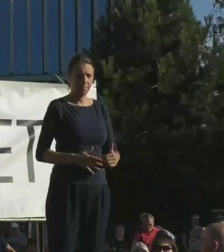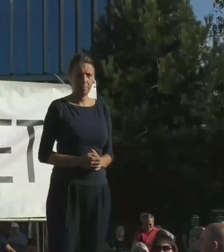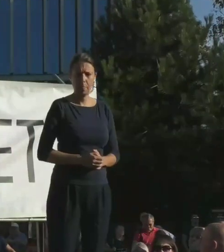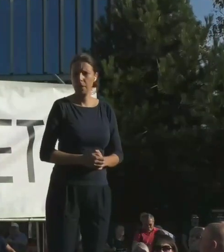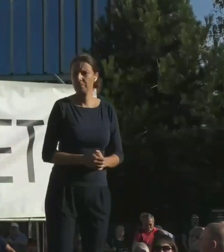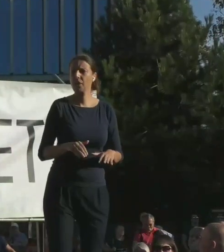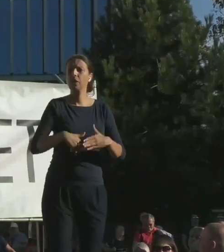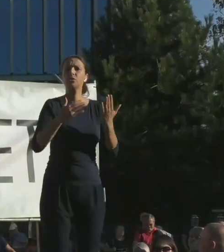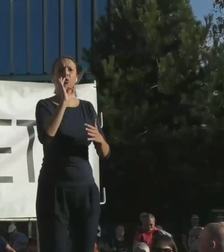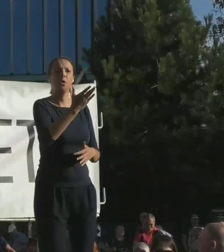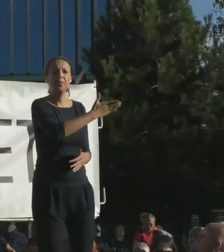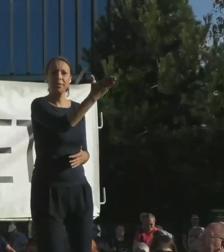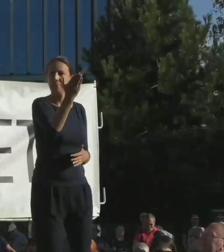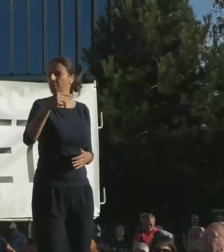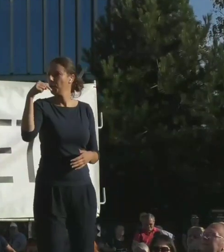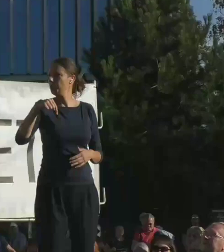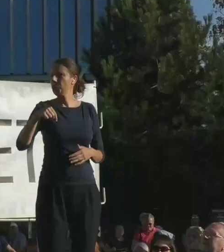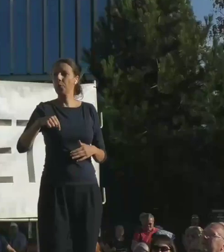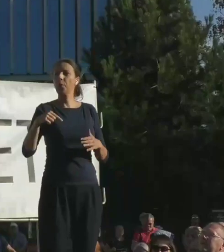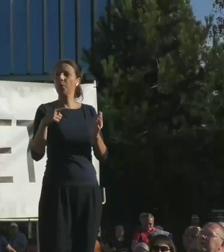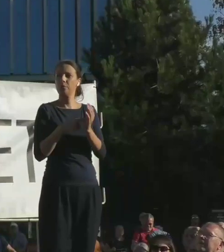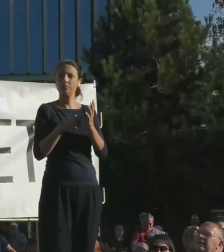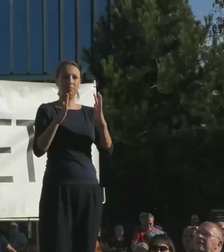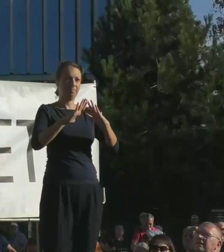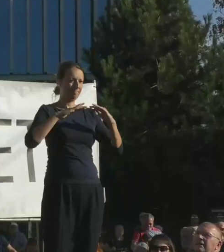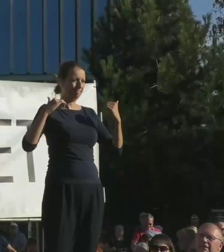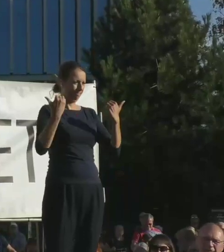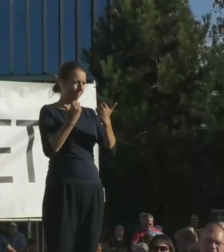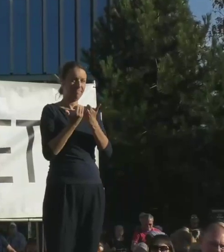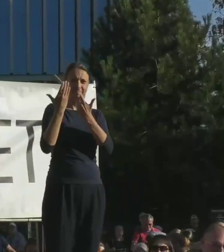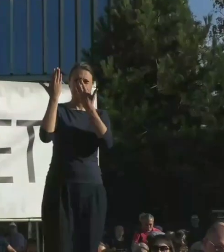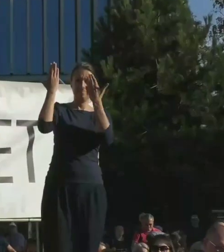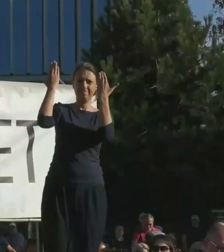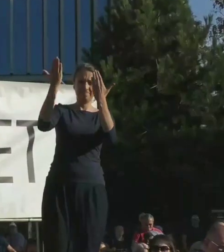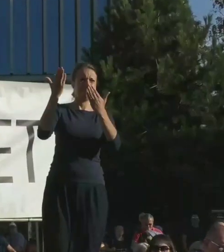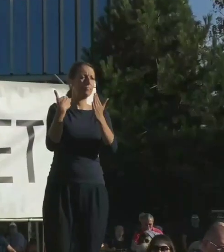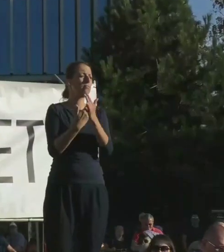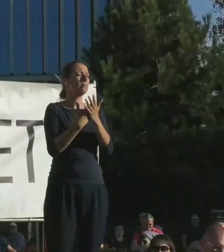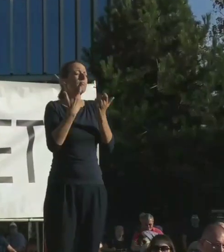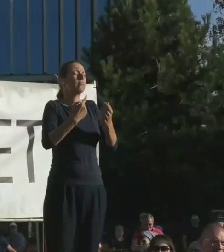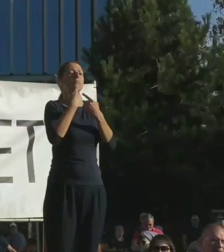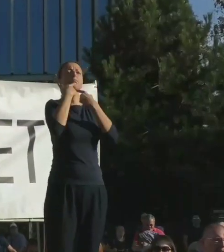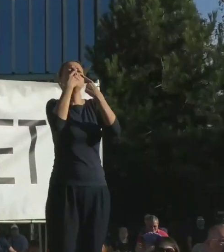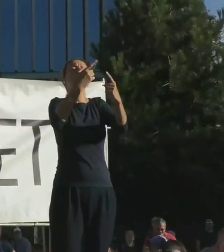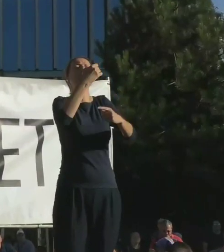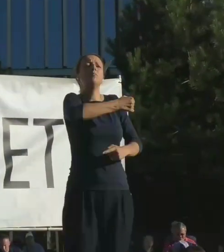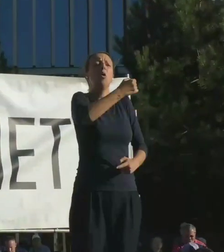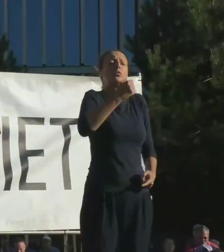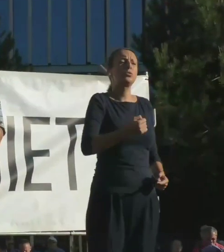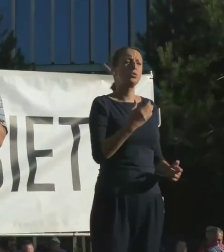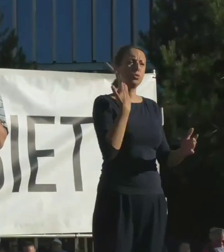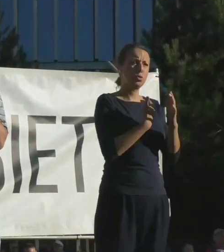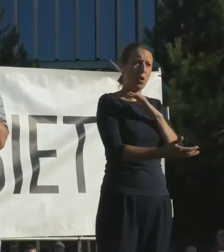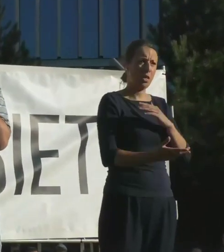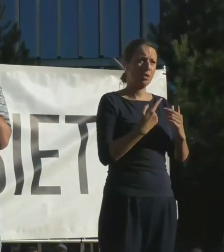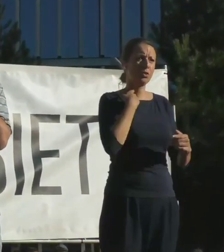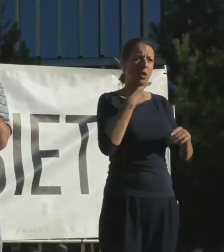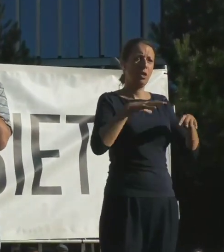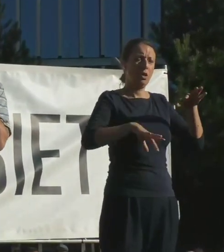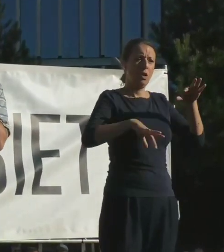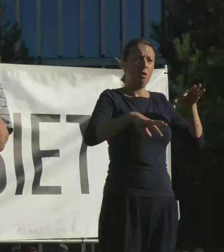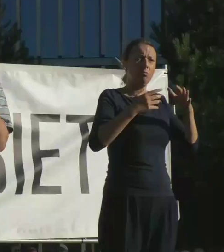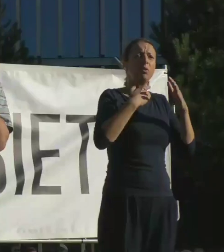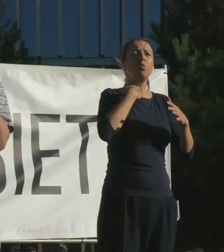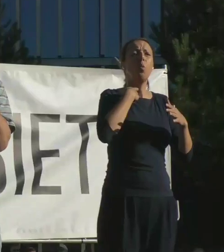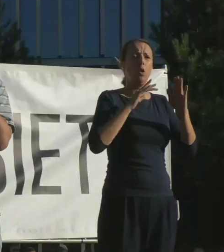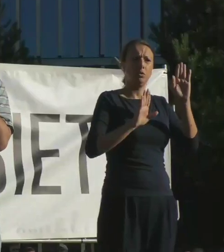Dzień dobry, jesteśmy przed Sejmem, także chciałbym przede wszystkim powiedzieć do posłów, że szkoda, że to głosowanie jednak im nie wyszło. Bo